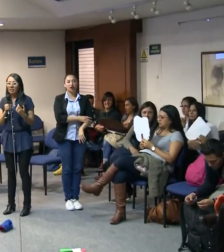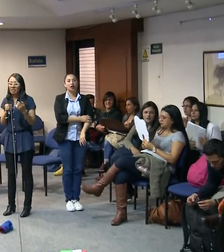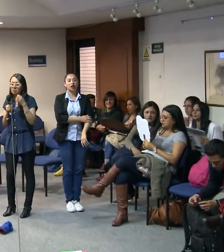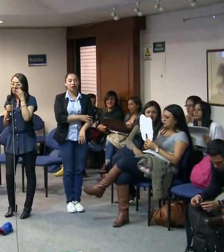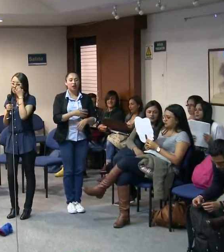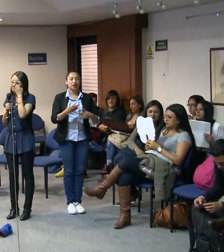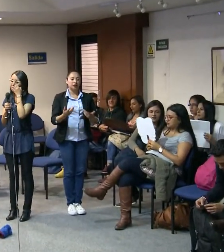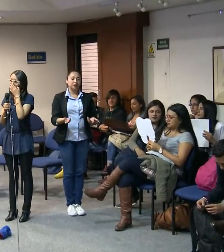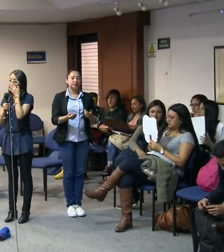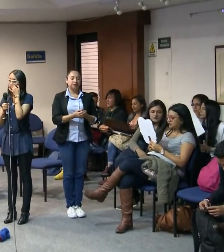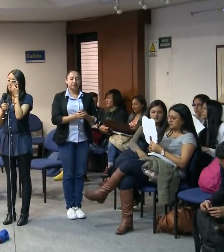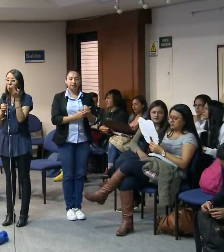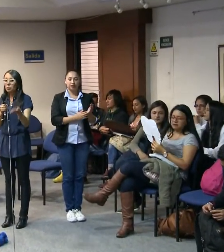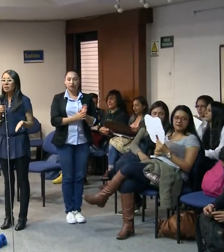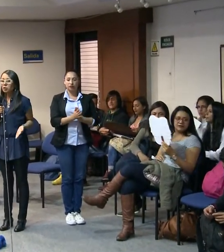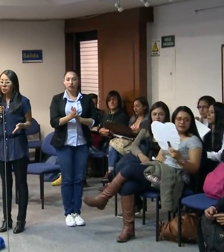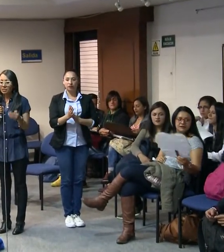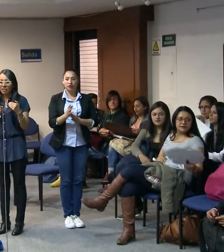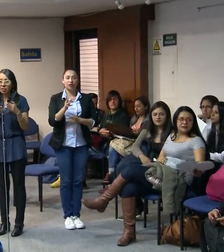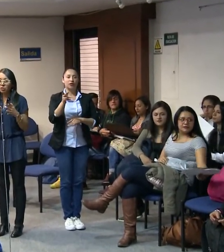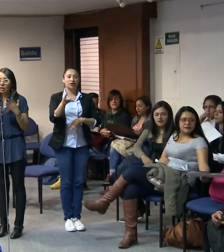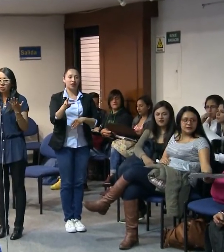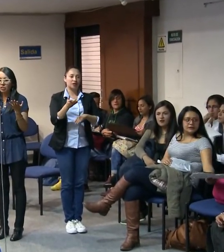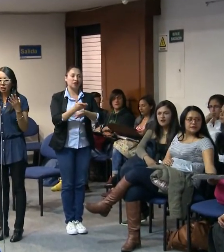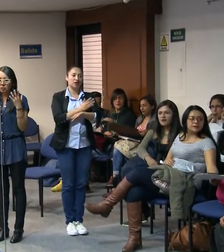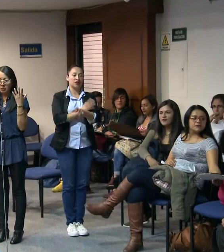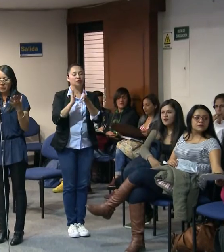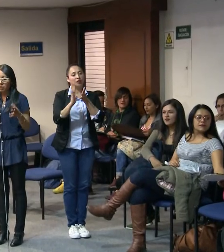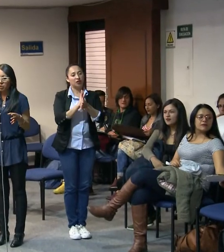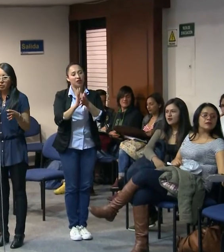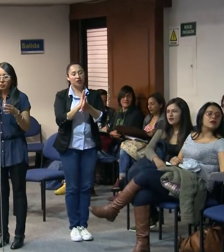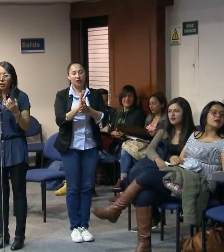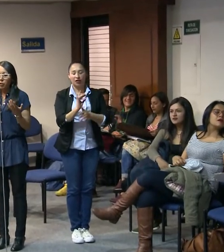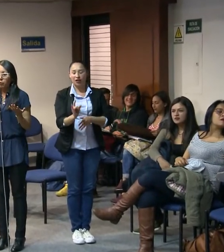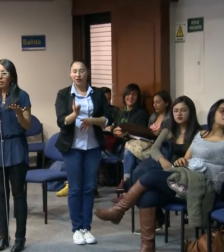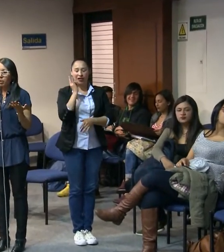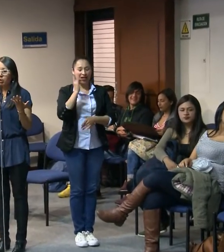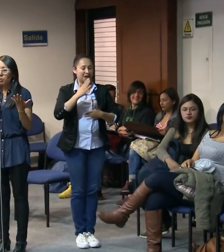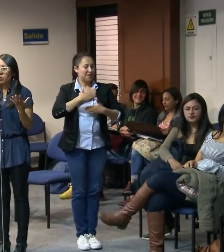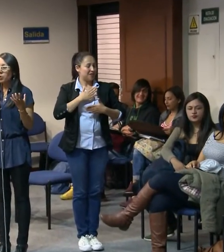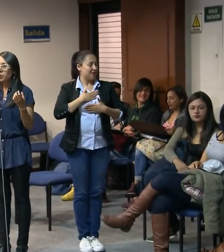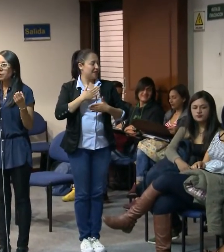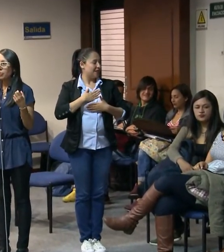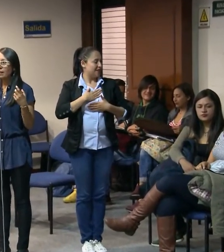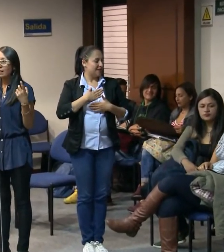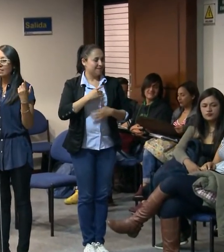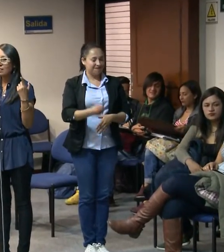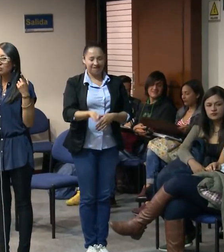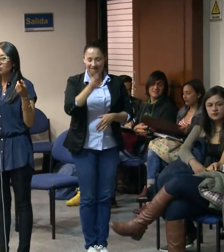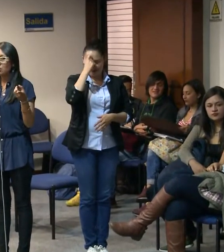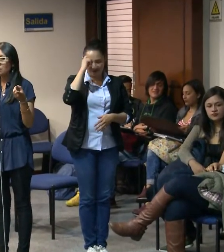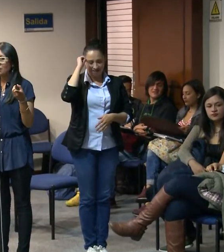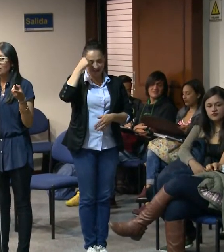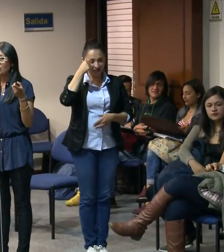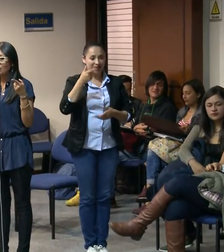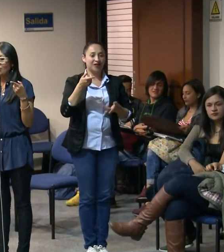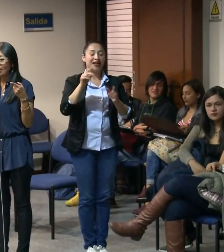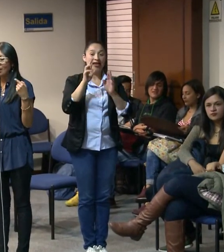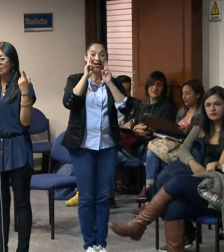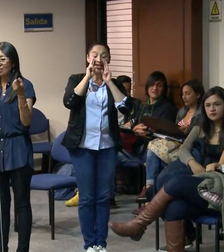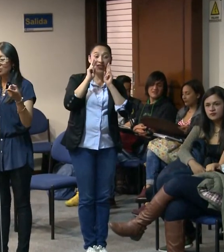Bueno, como había comentado, algo que me marcó fue como el